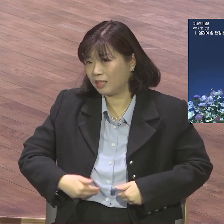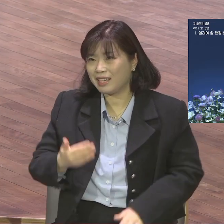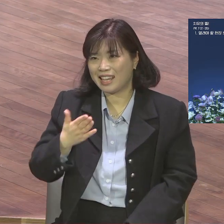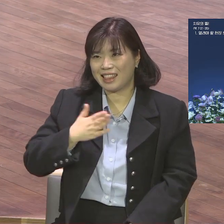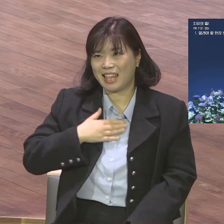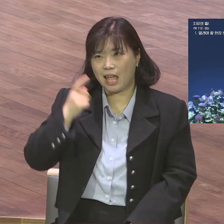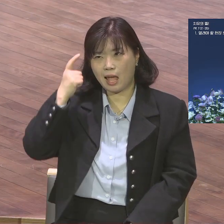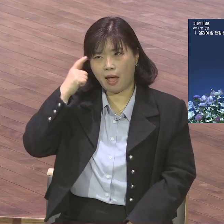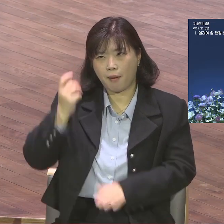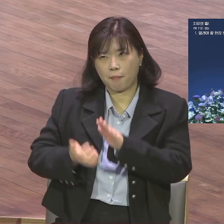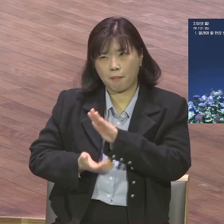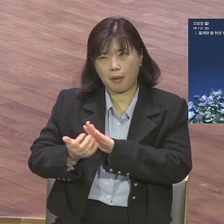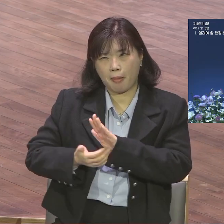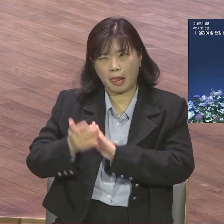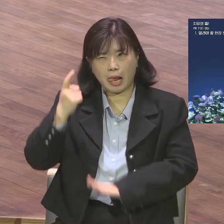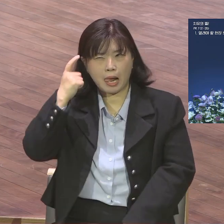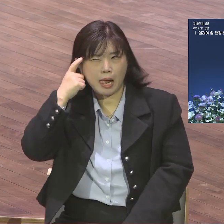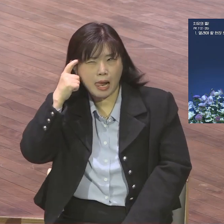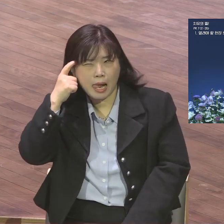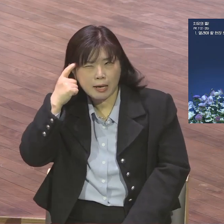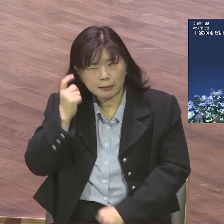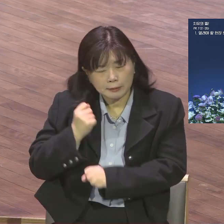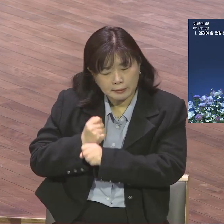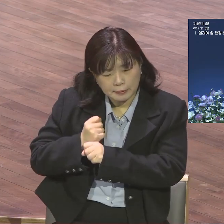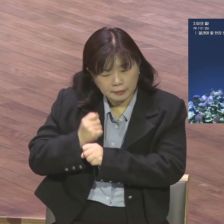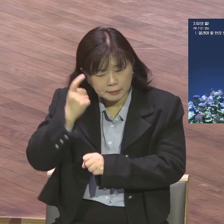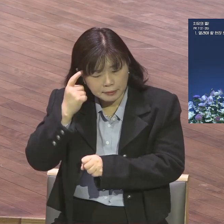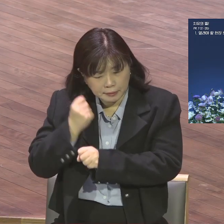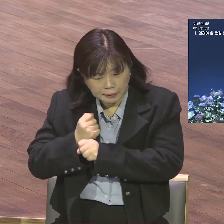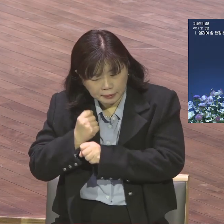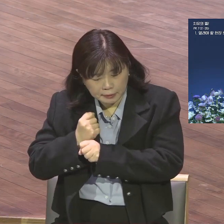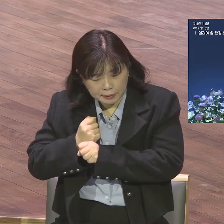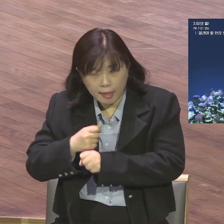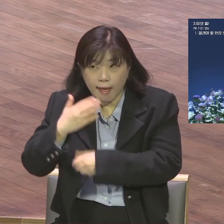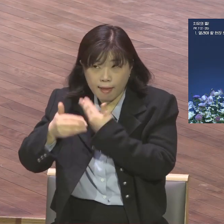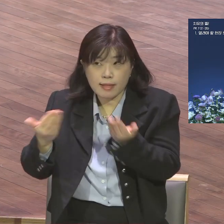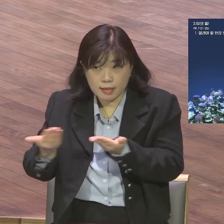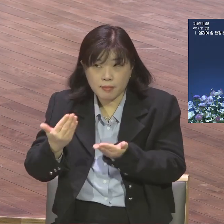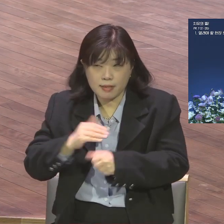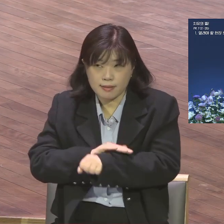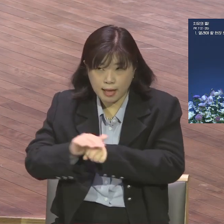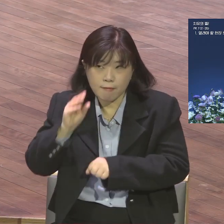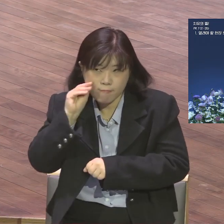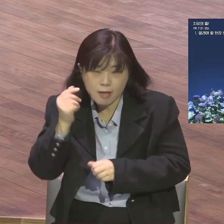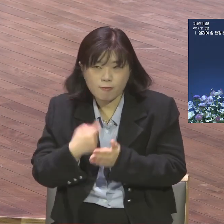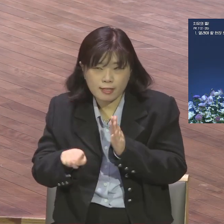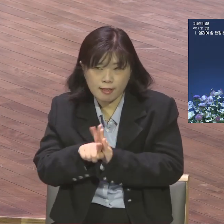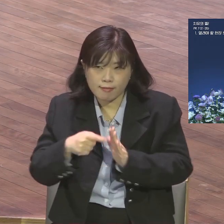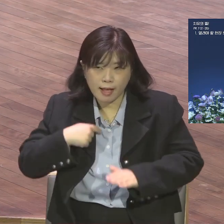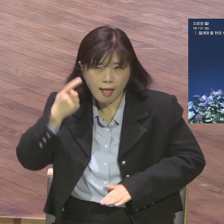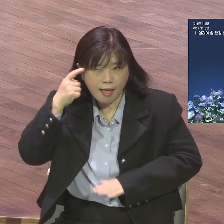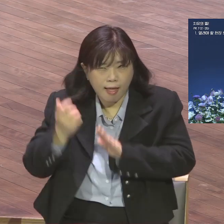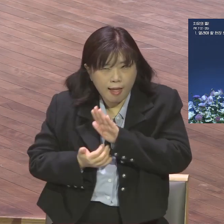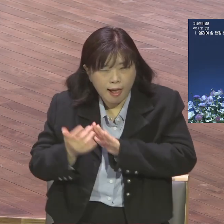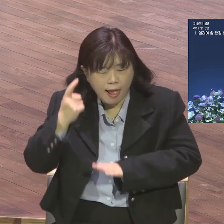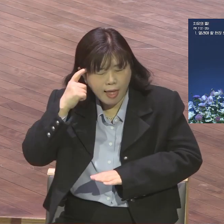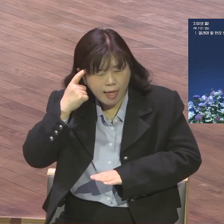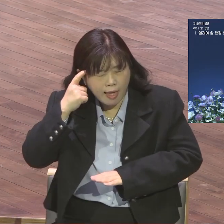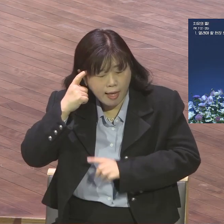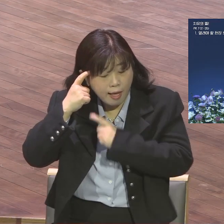합니까? 자기 지식으로 합니까? 하나님의 일을 하나님 주신 힘으로 해야지. 아멘. 하나님 주신 힘으로